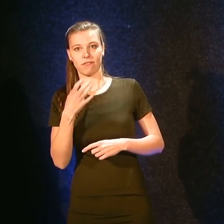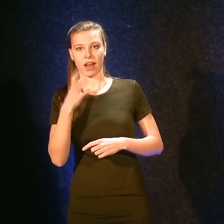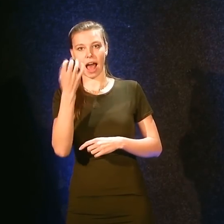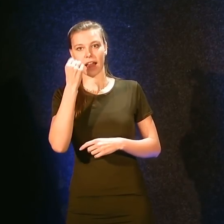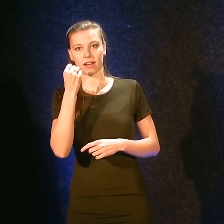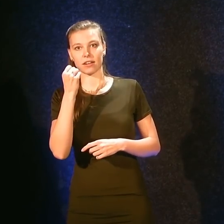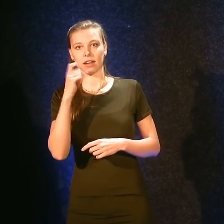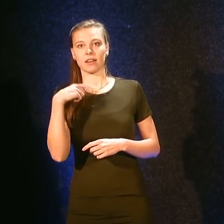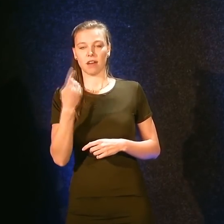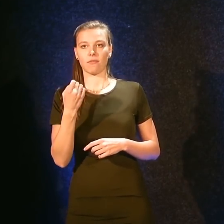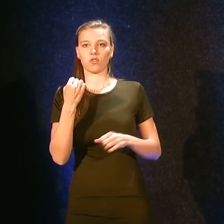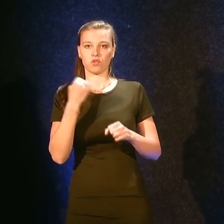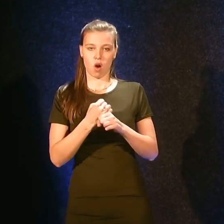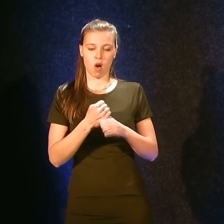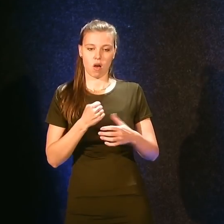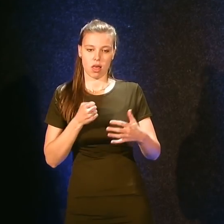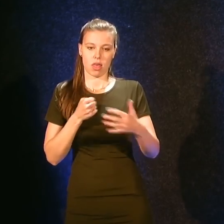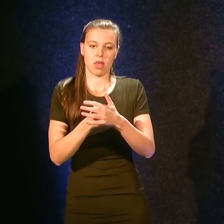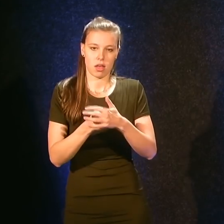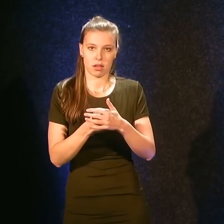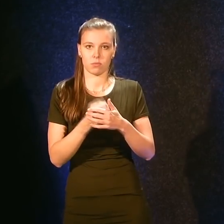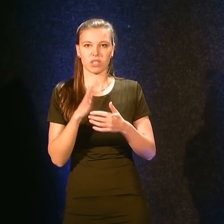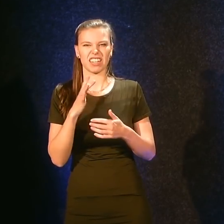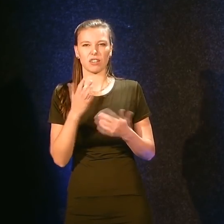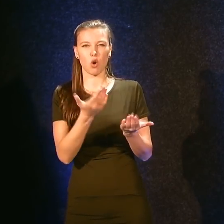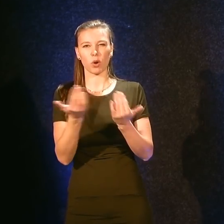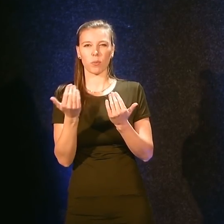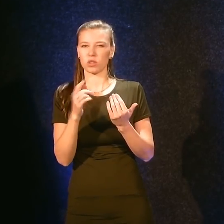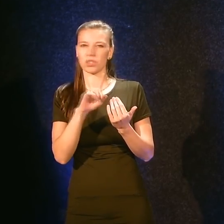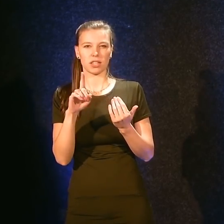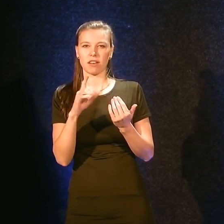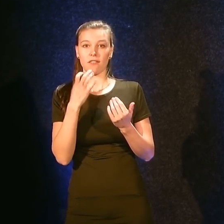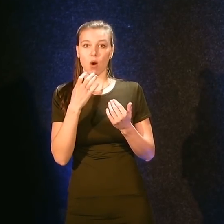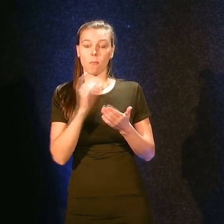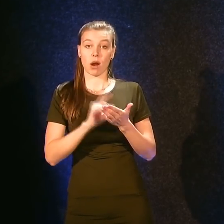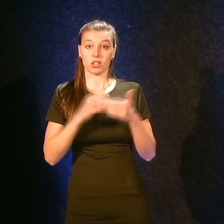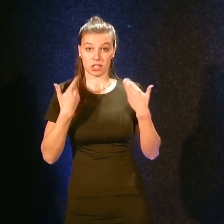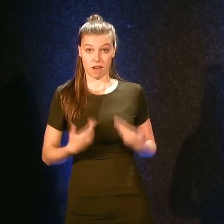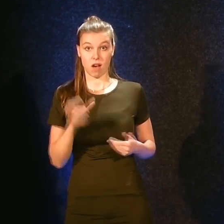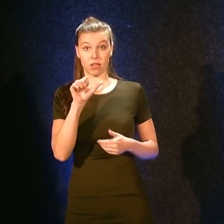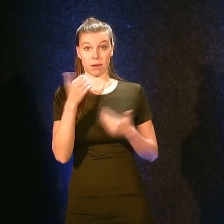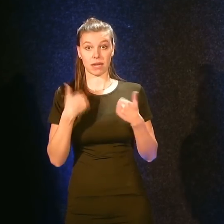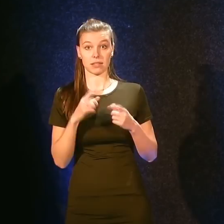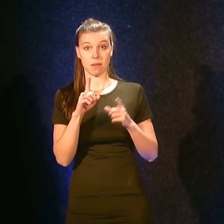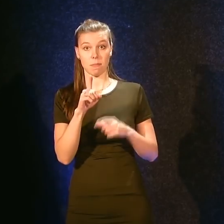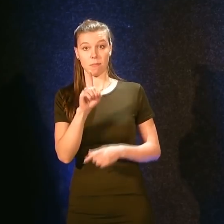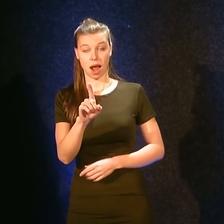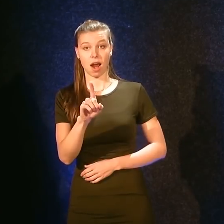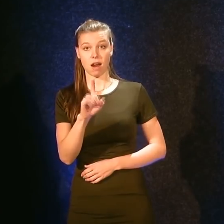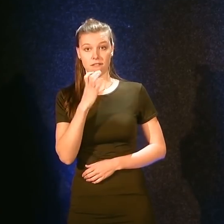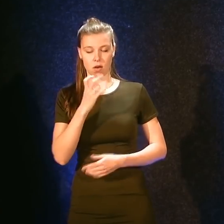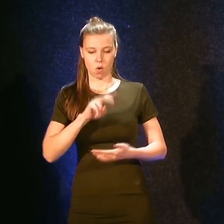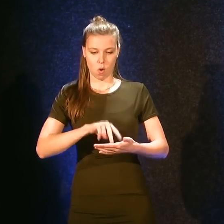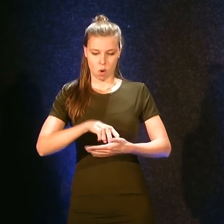mezelf vervolgens tegen. Dus misschien moet de oproep wel zijn, niet zozeer wil jij een Paulus zijn voor anderen, maar wil jij op de